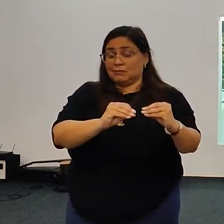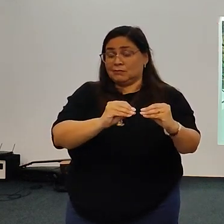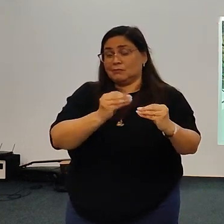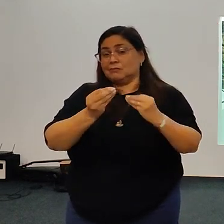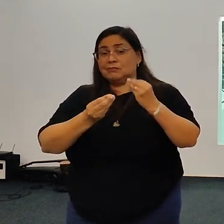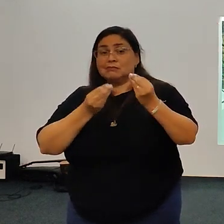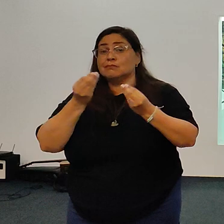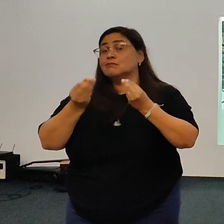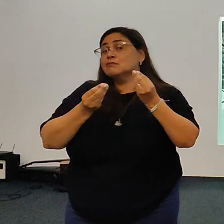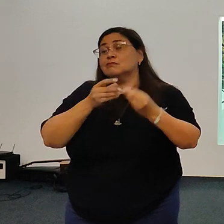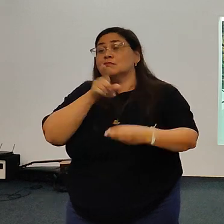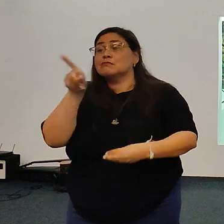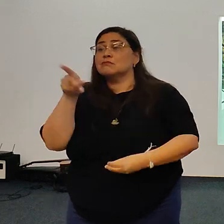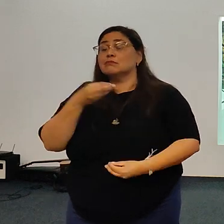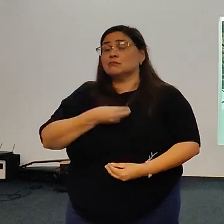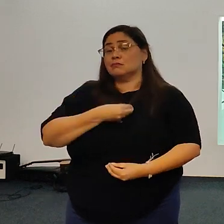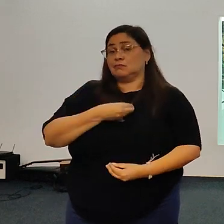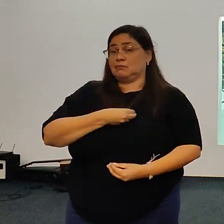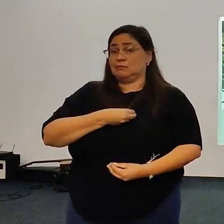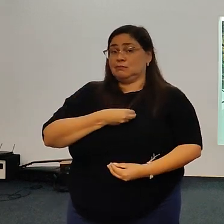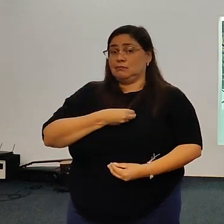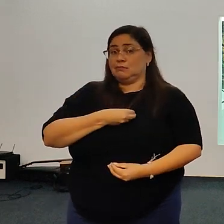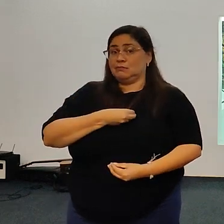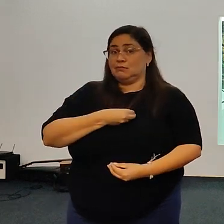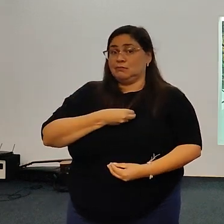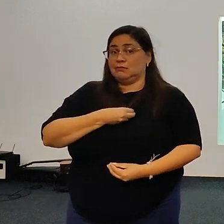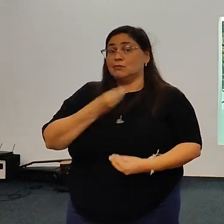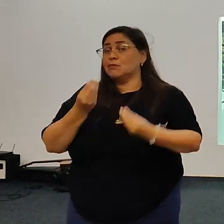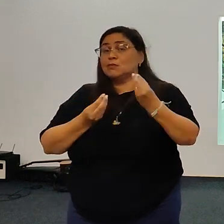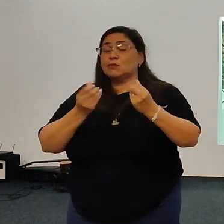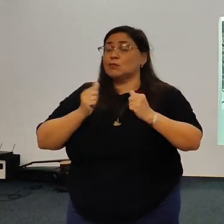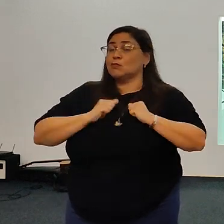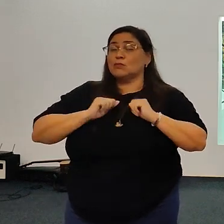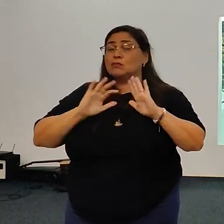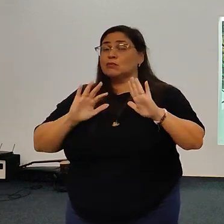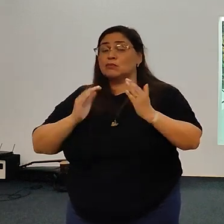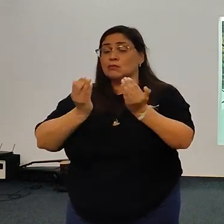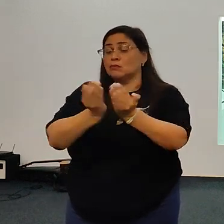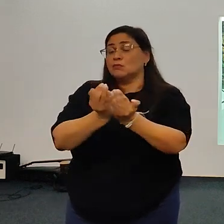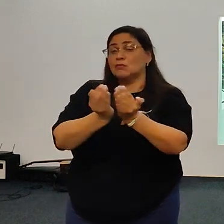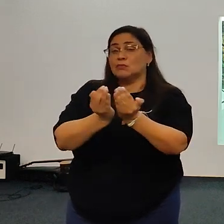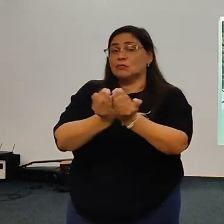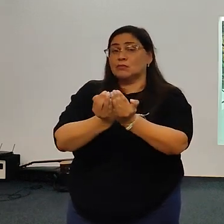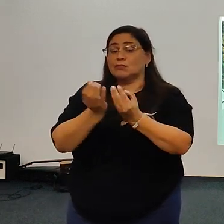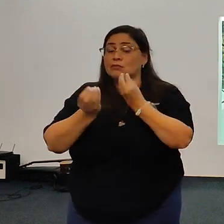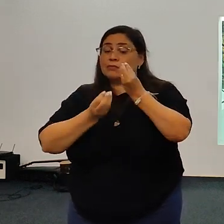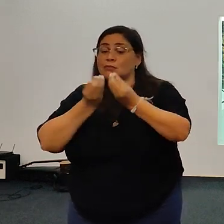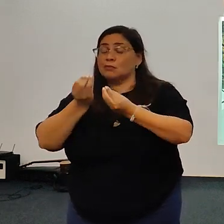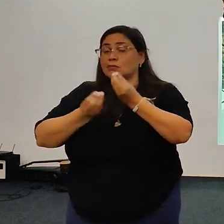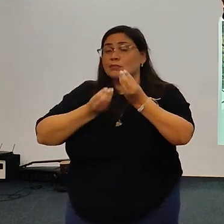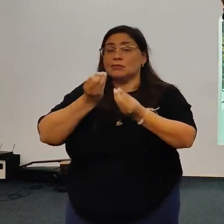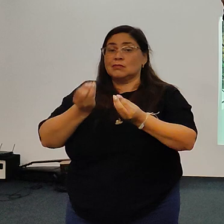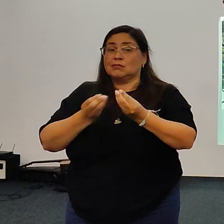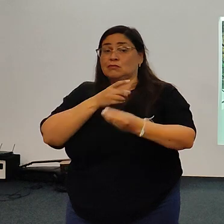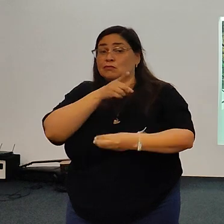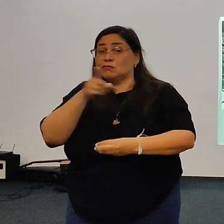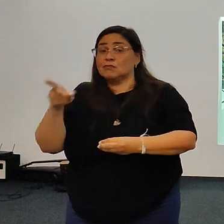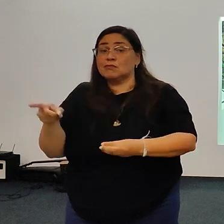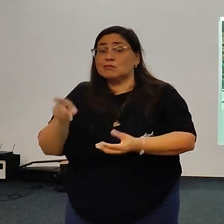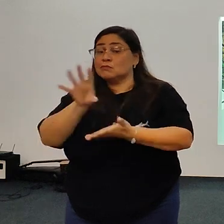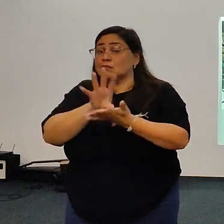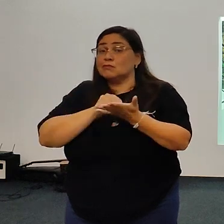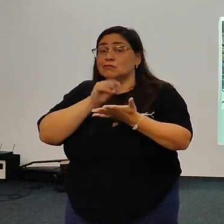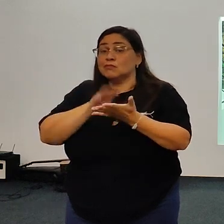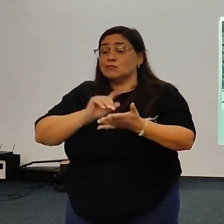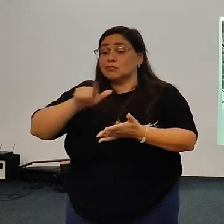Como nós temos vivido? Como têm sido as nossas atitudes como cristãos? Como alguém que tem que dar um exemplo lá